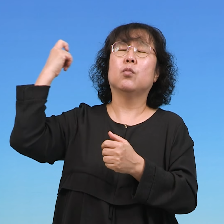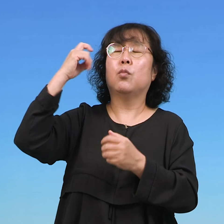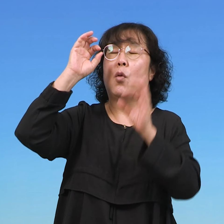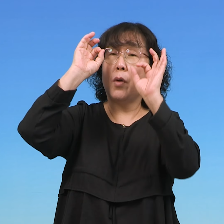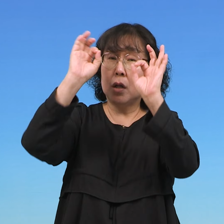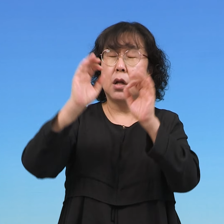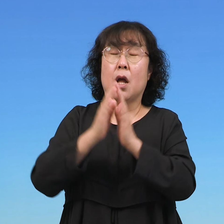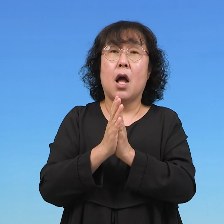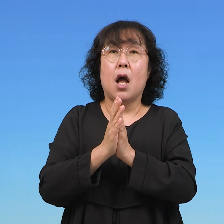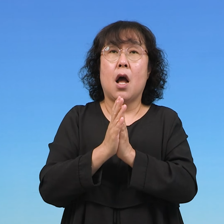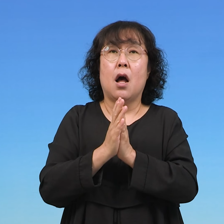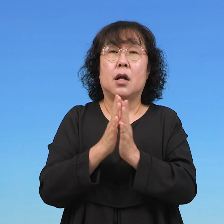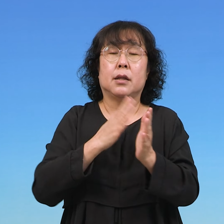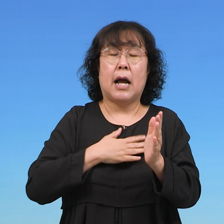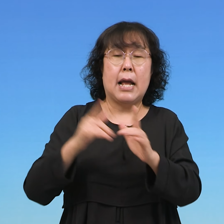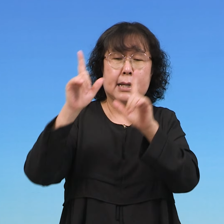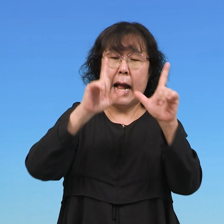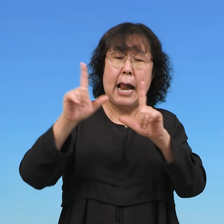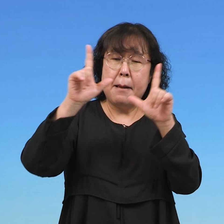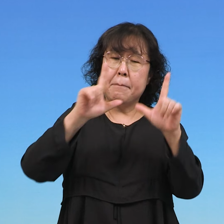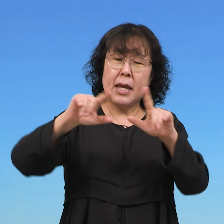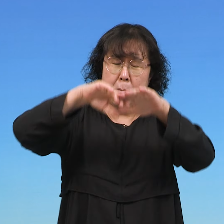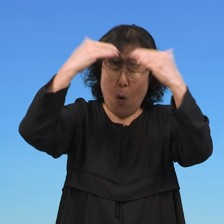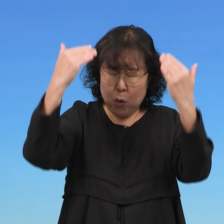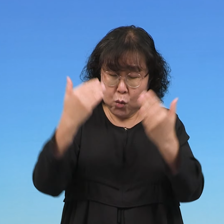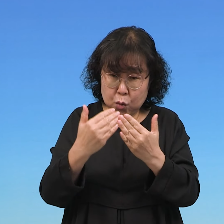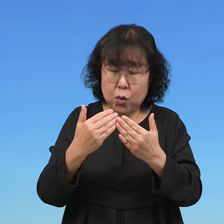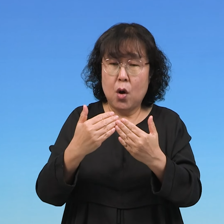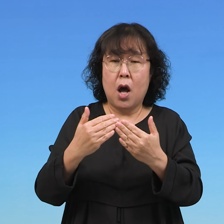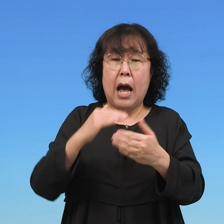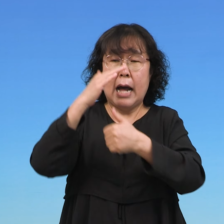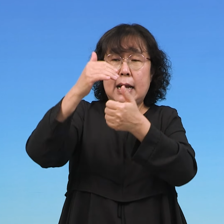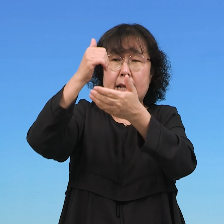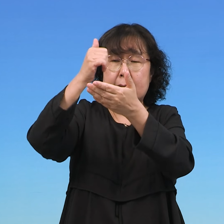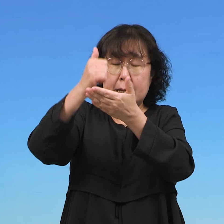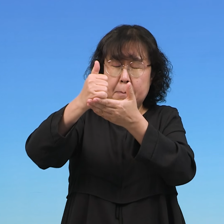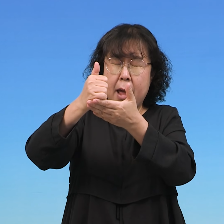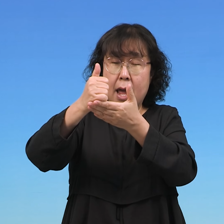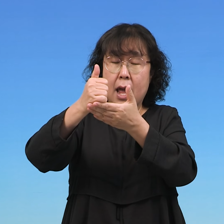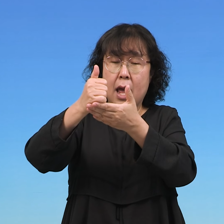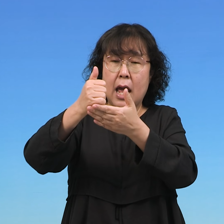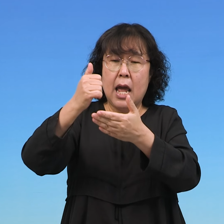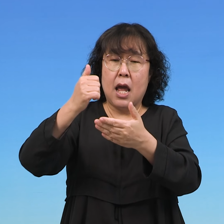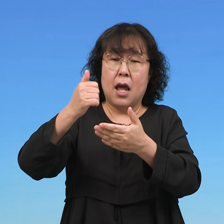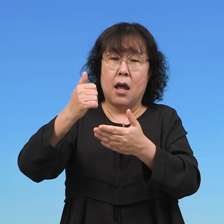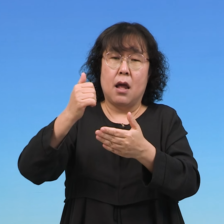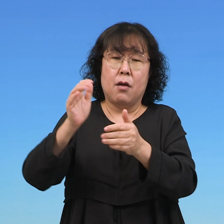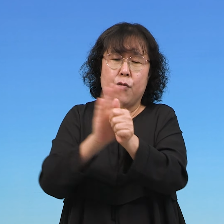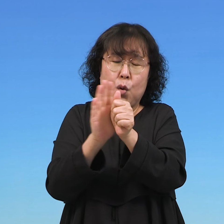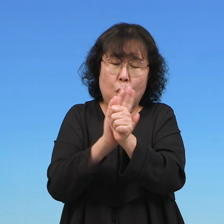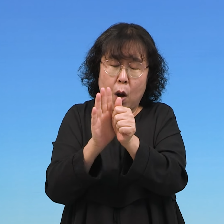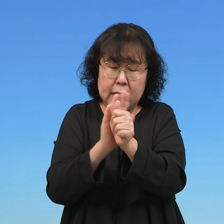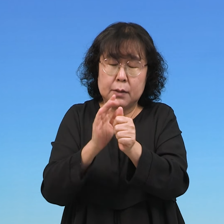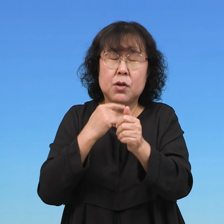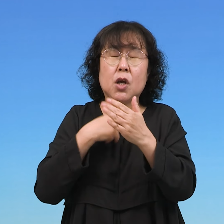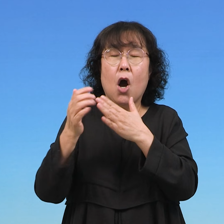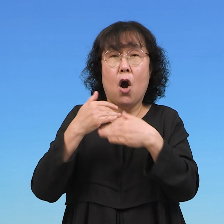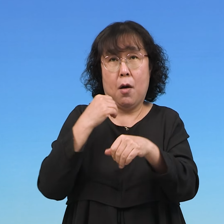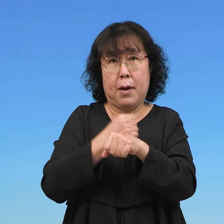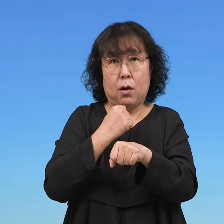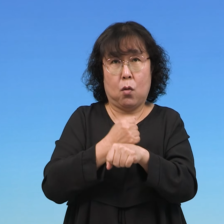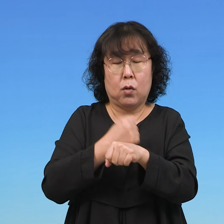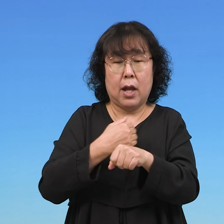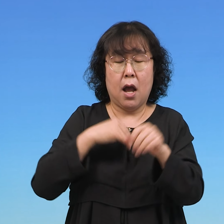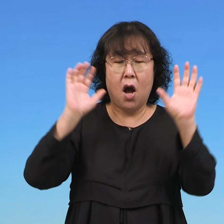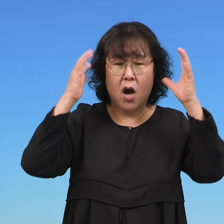없는 자에게 주시는 하나님의 환대를 경험하고, 그리고 또 교회에서 수많은 어린 시절부터